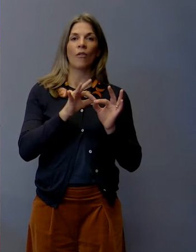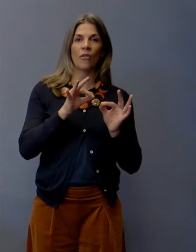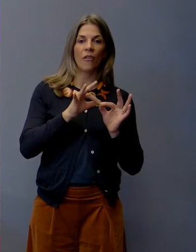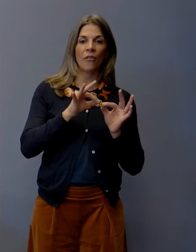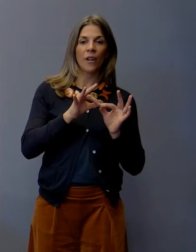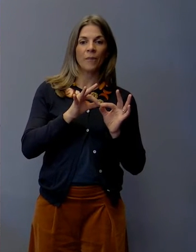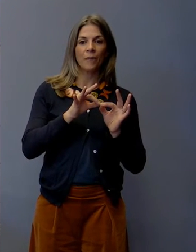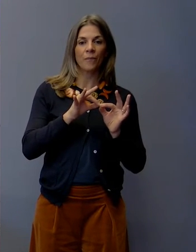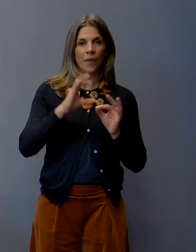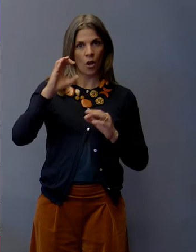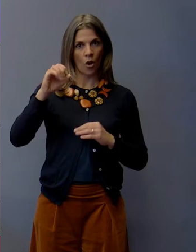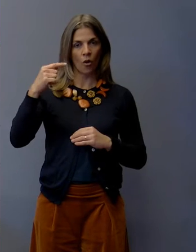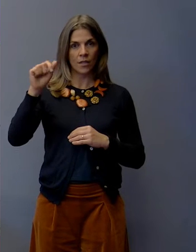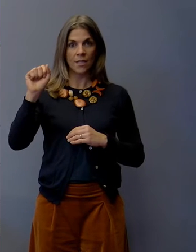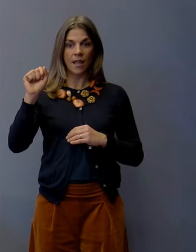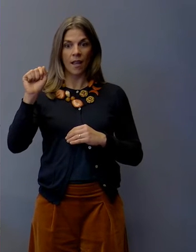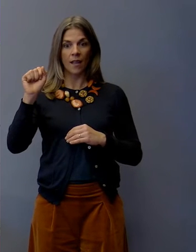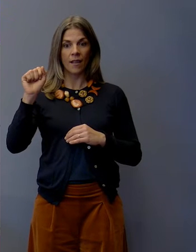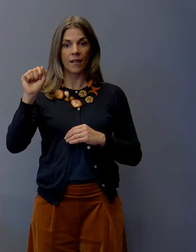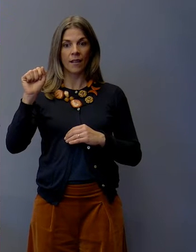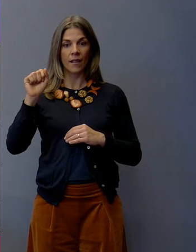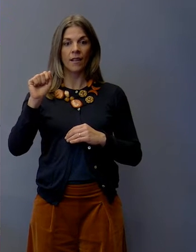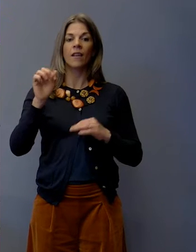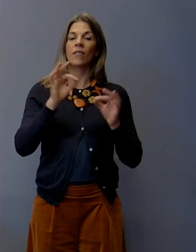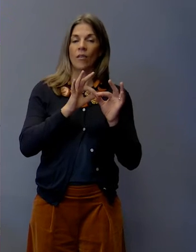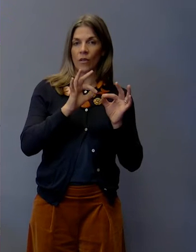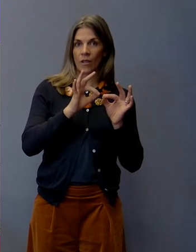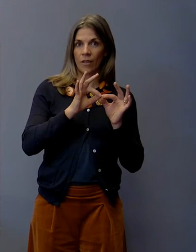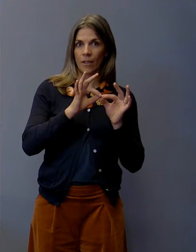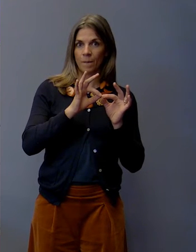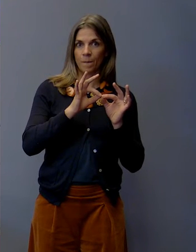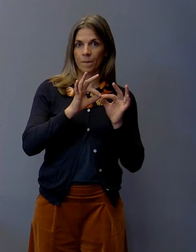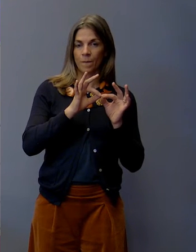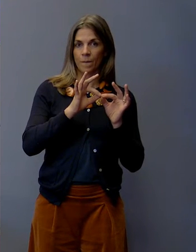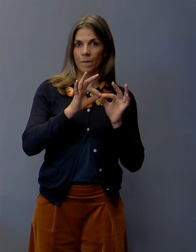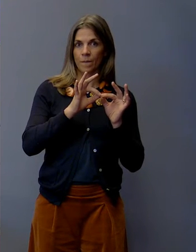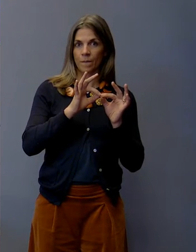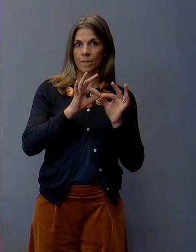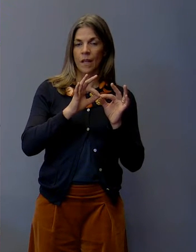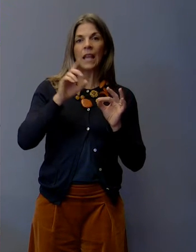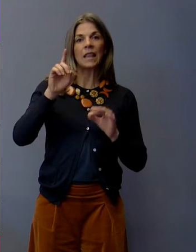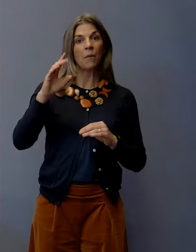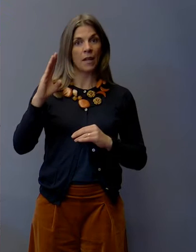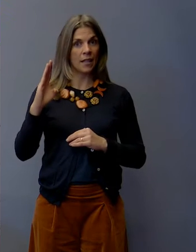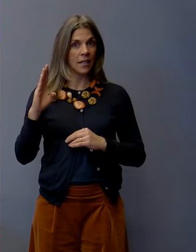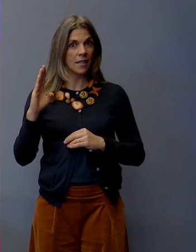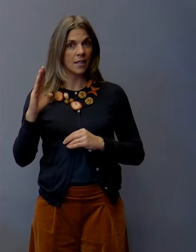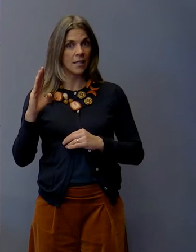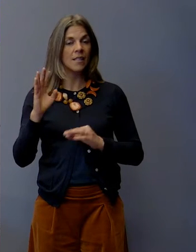consigliere costa favorevole consigliere de benedictis